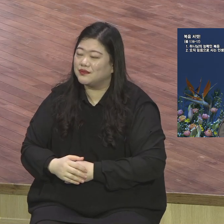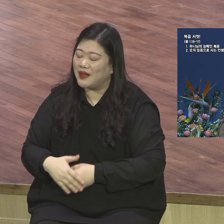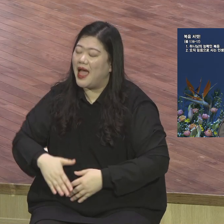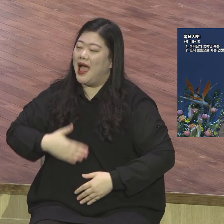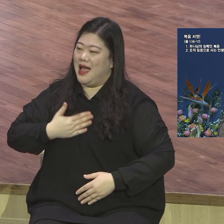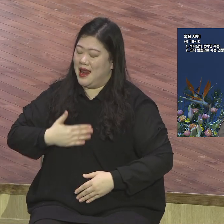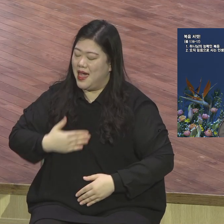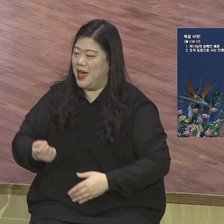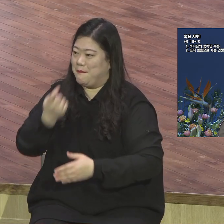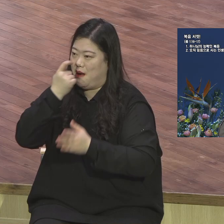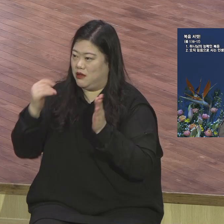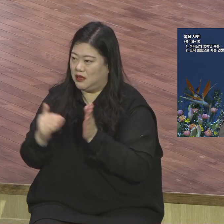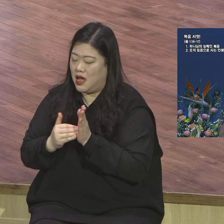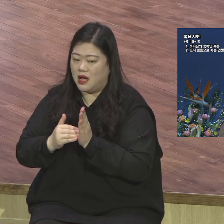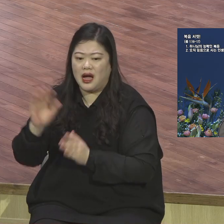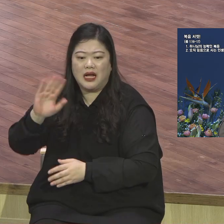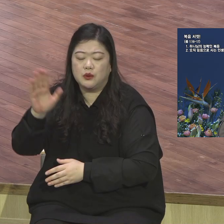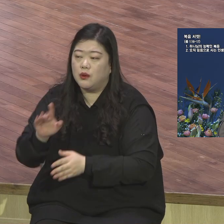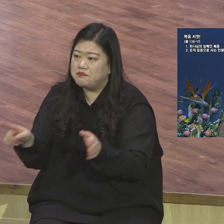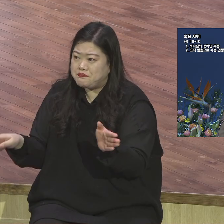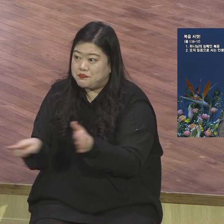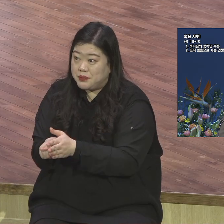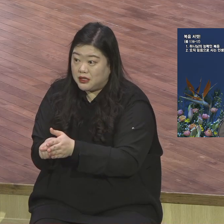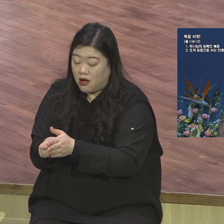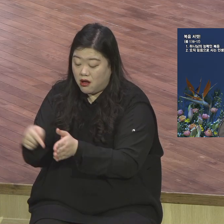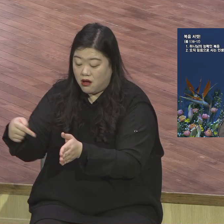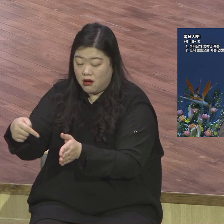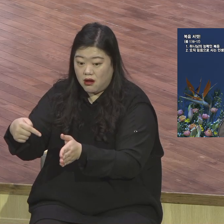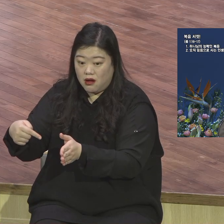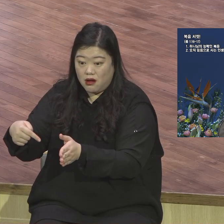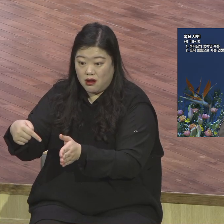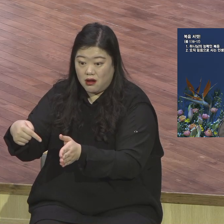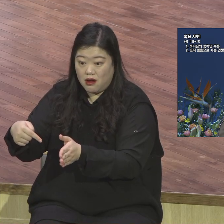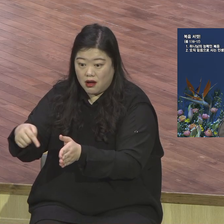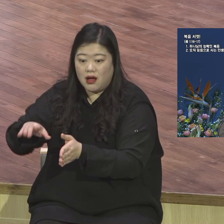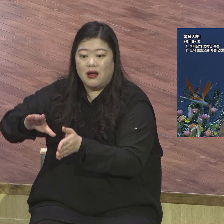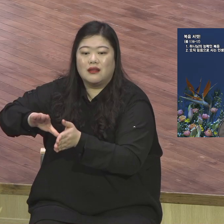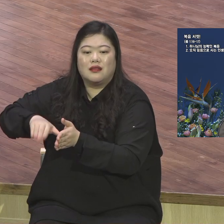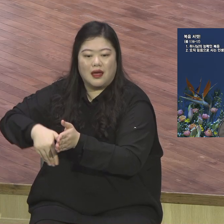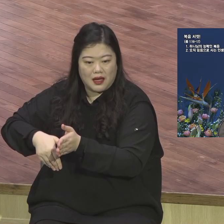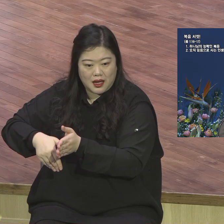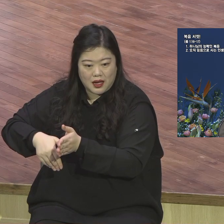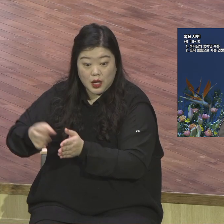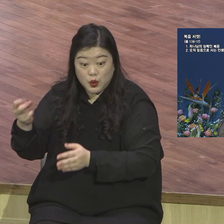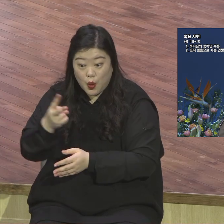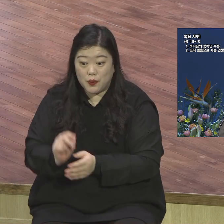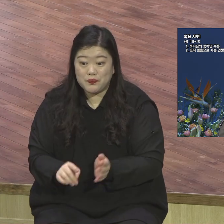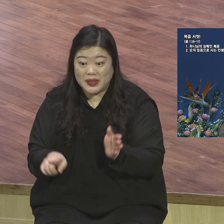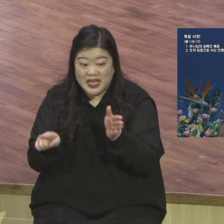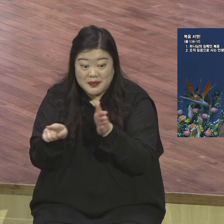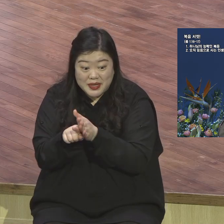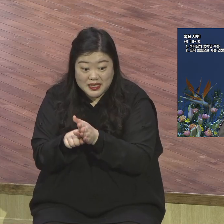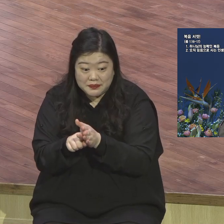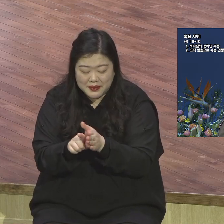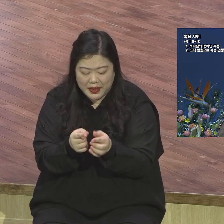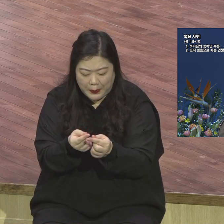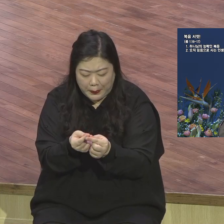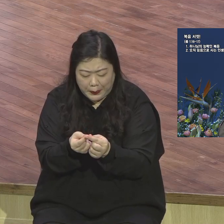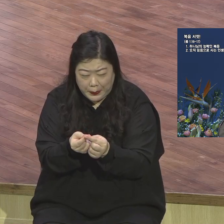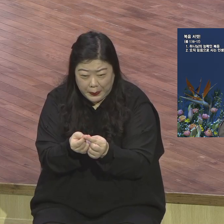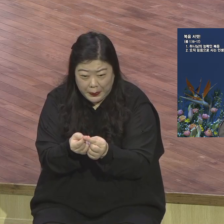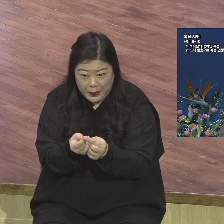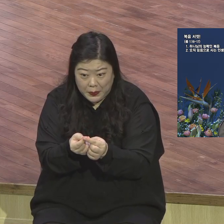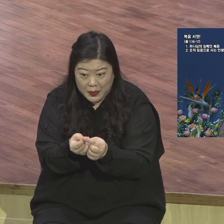그 능력을 받아들이는 믿음의 수준에 따라서 역사가 일어난다.